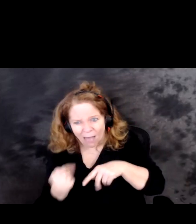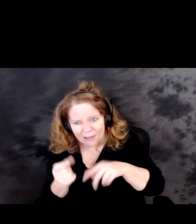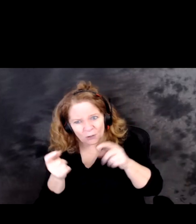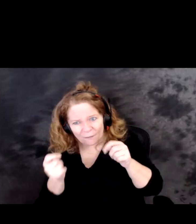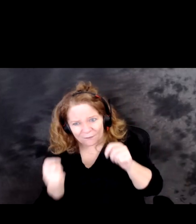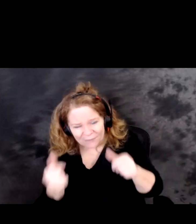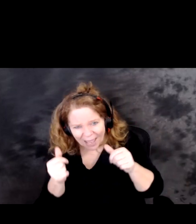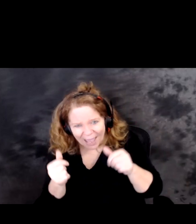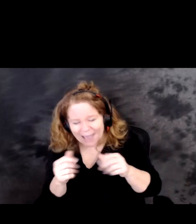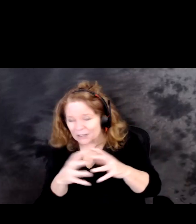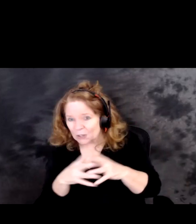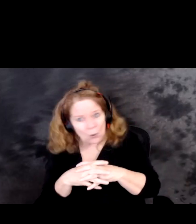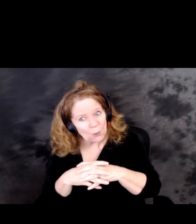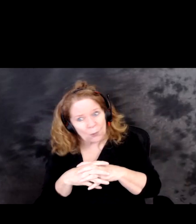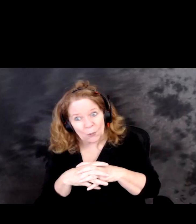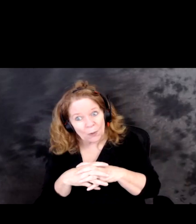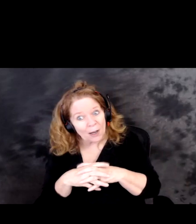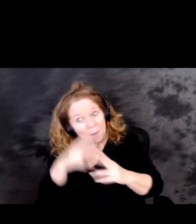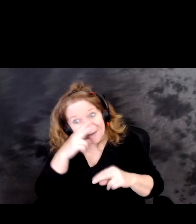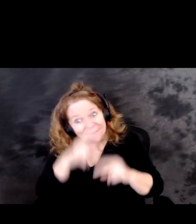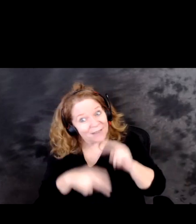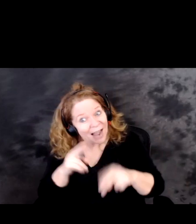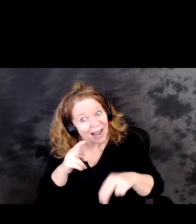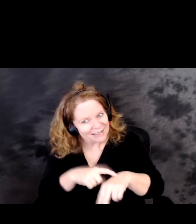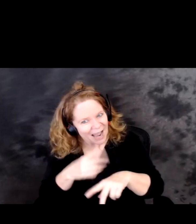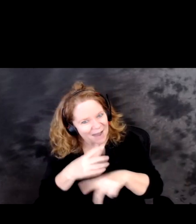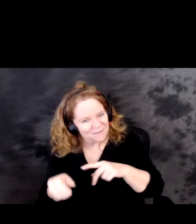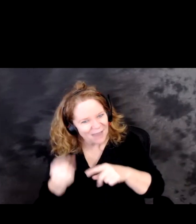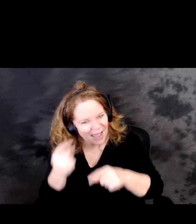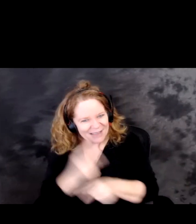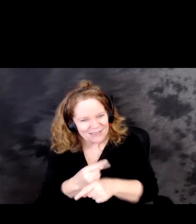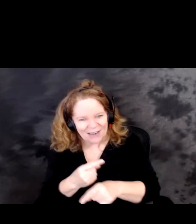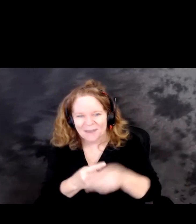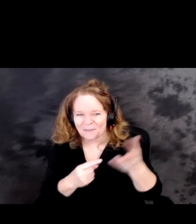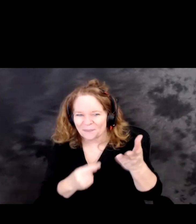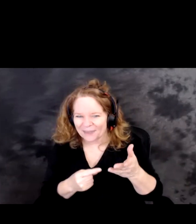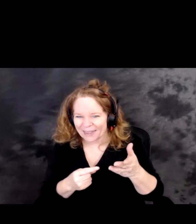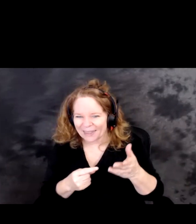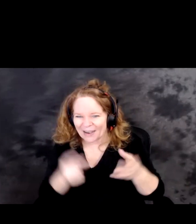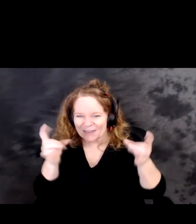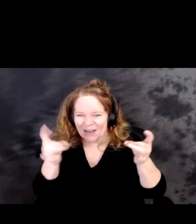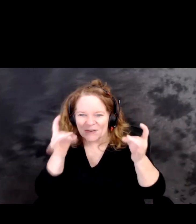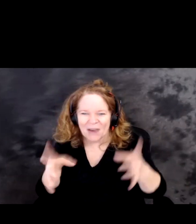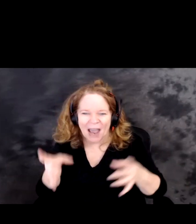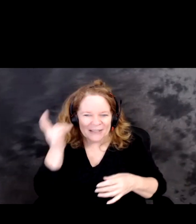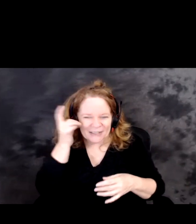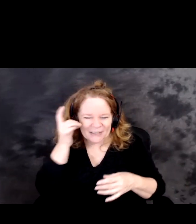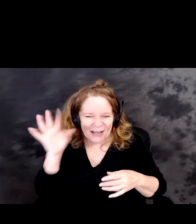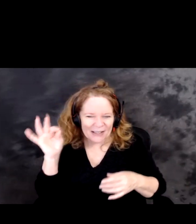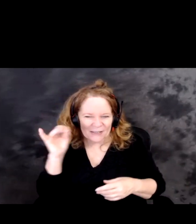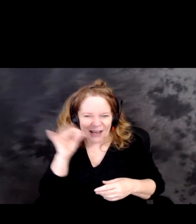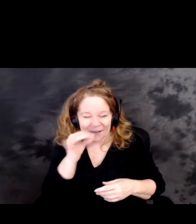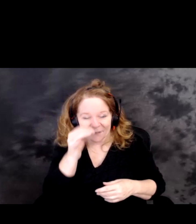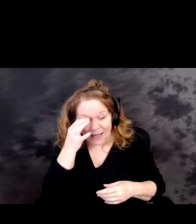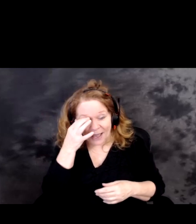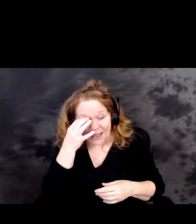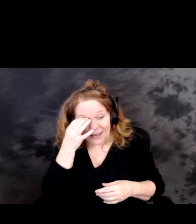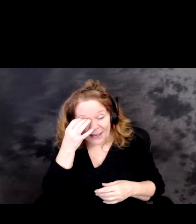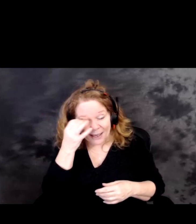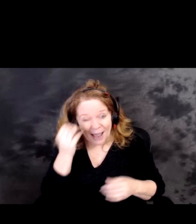se nos está yendo. Está volando. Cuando tú te diviertes, el tiempo vuela.